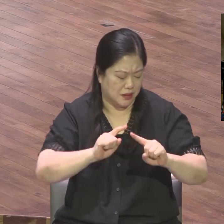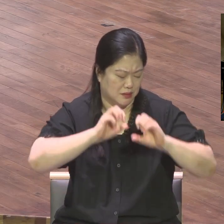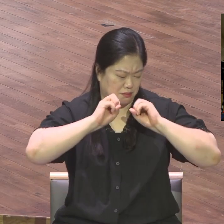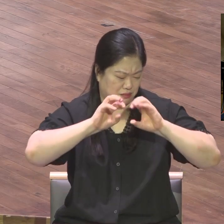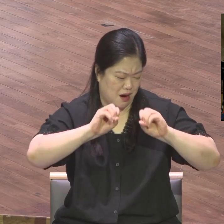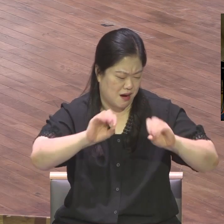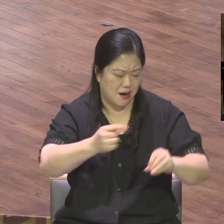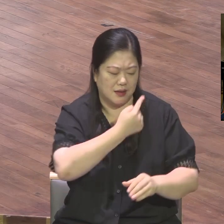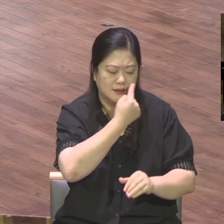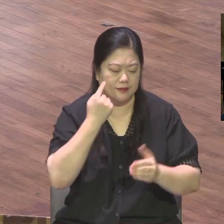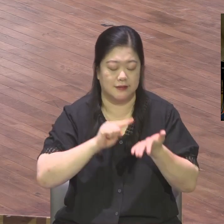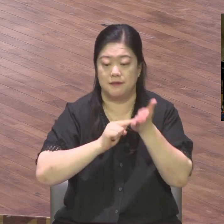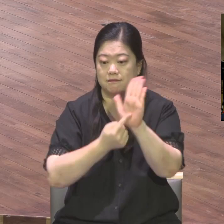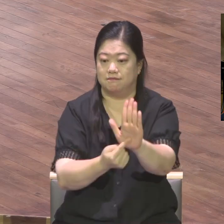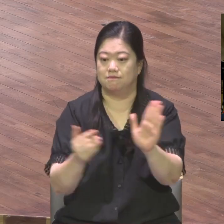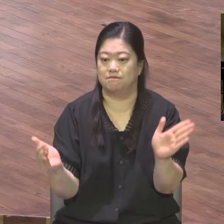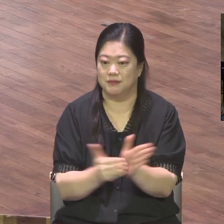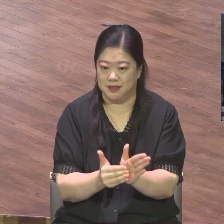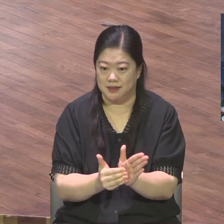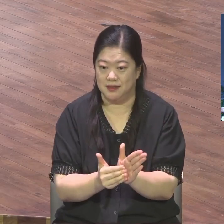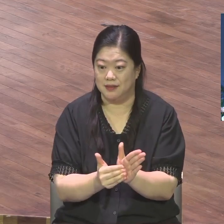확실히 증언하시니라.